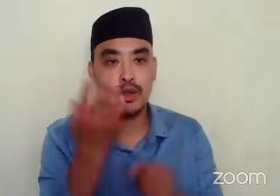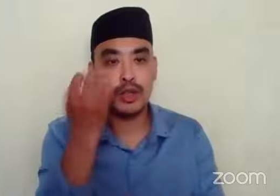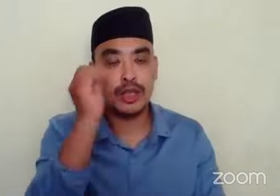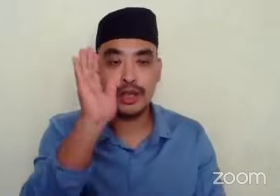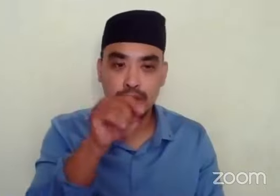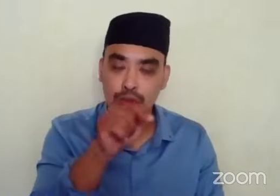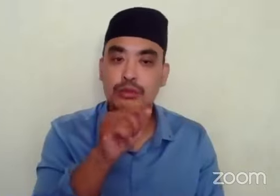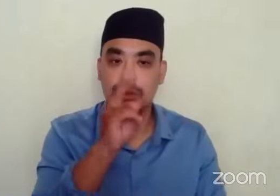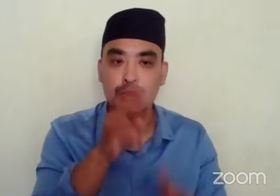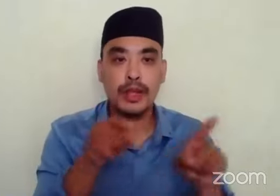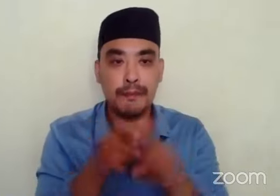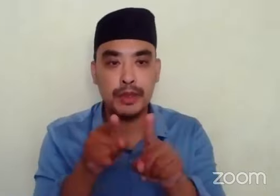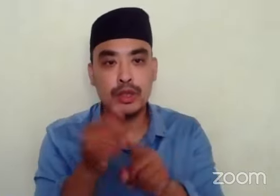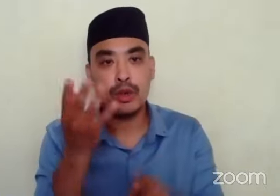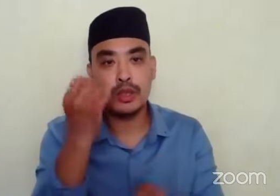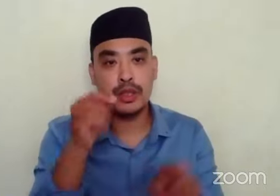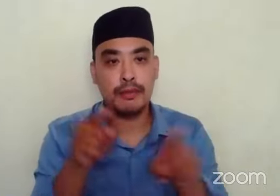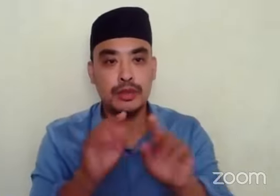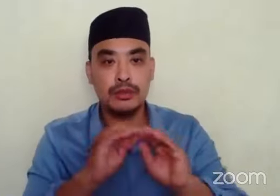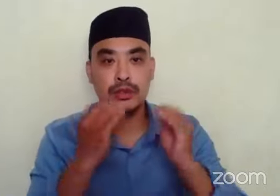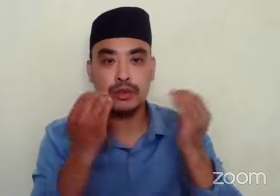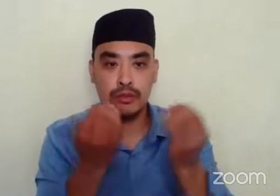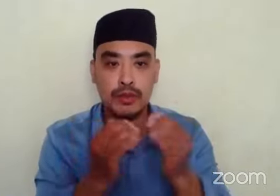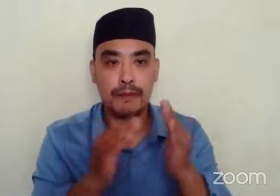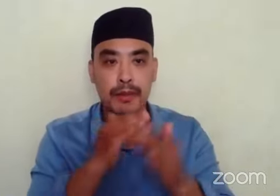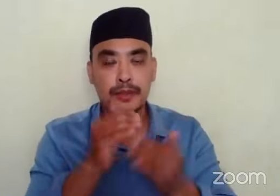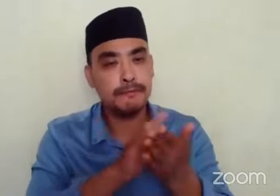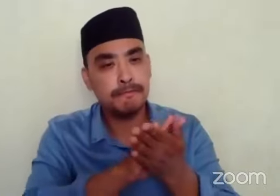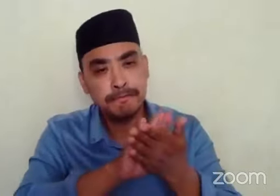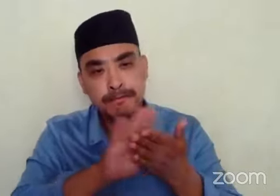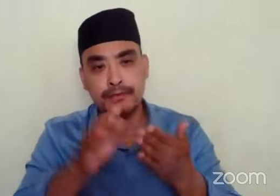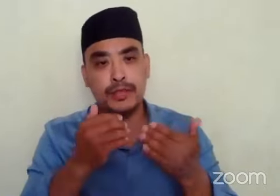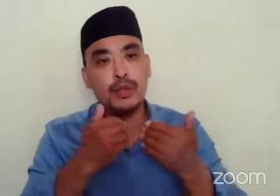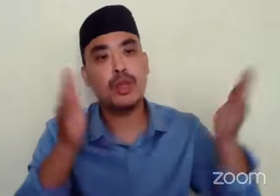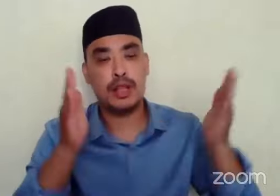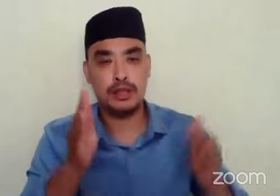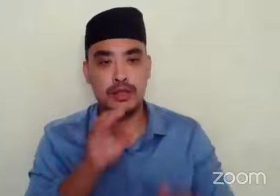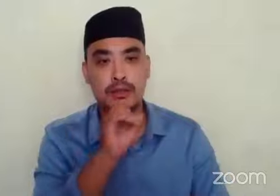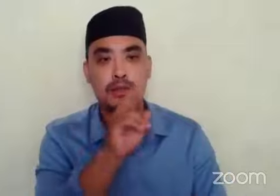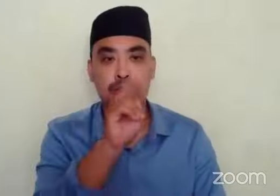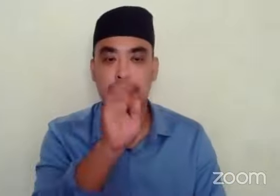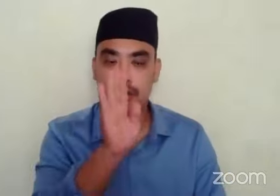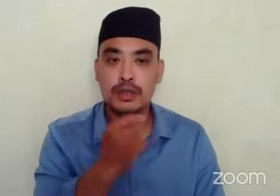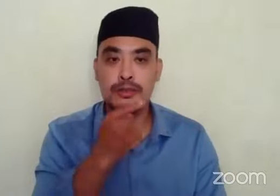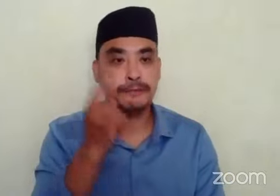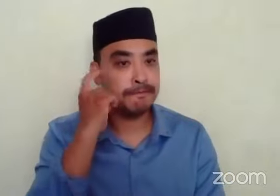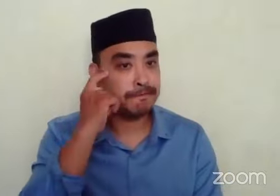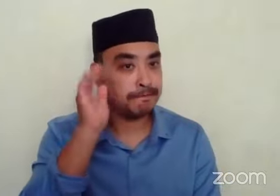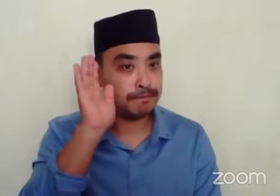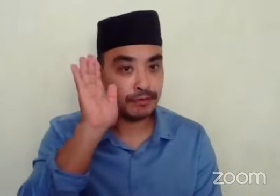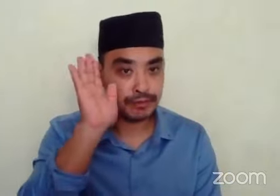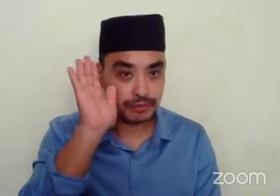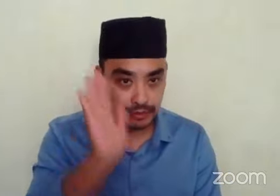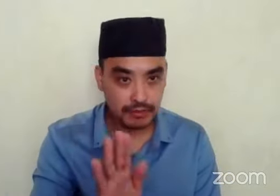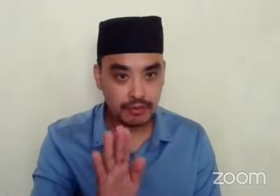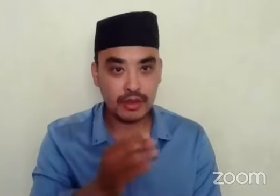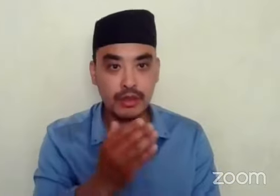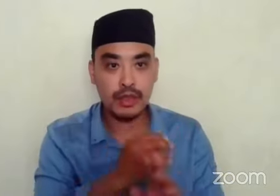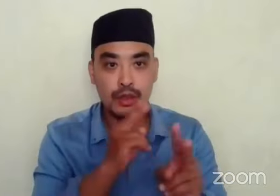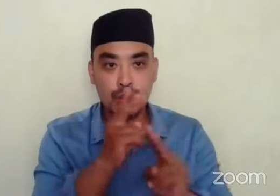यी अधिकारहरू पनि समाजमा परिवारमा चाहिँ प्रष्ट रूपमा खुलेर भन्नुपर्छ भन्ने चाहिँ लाग्दछ। र अघि नै